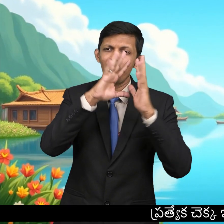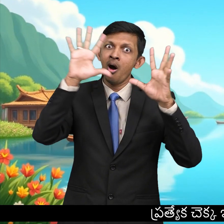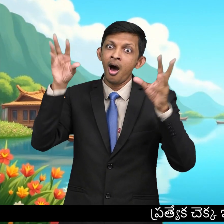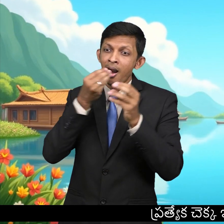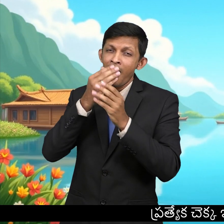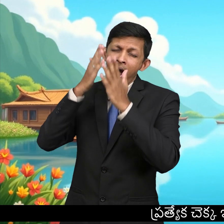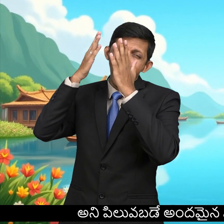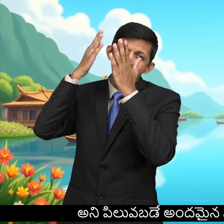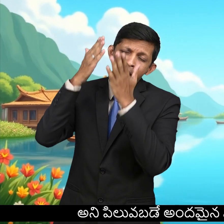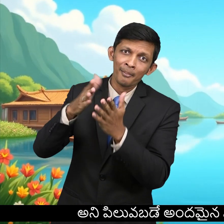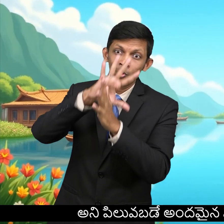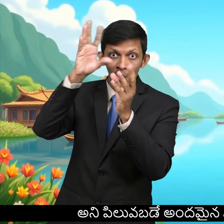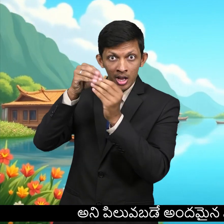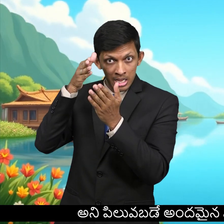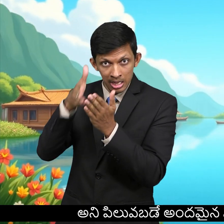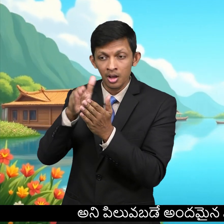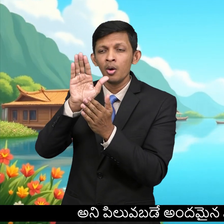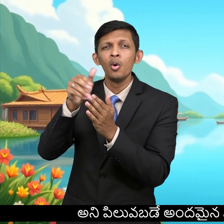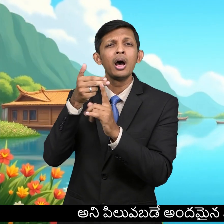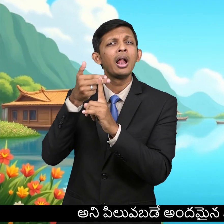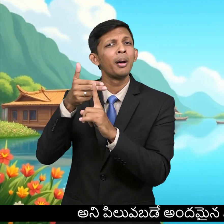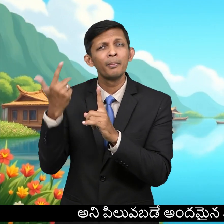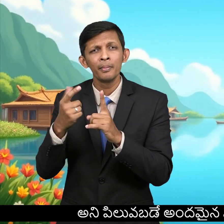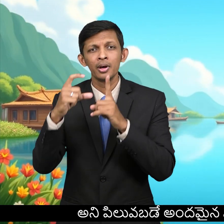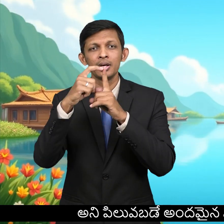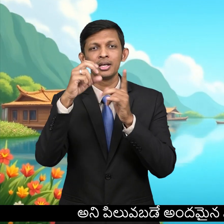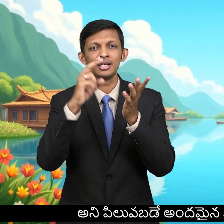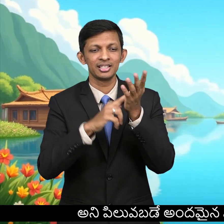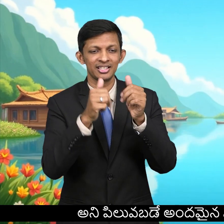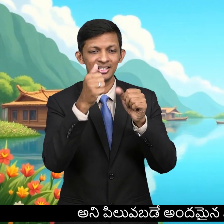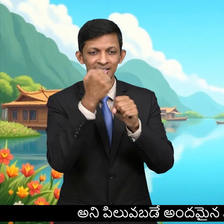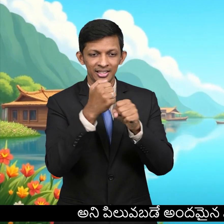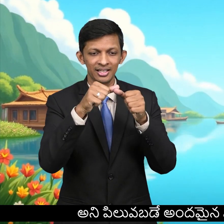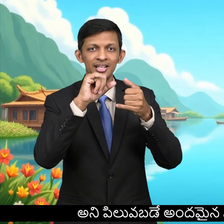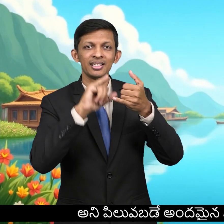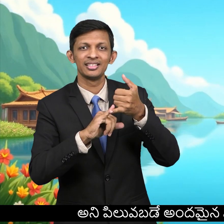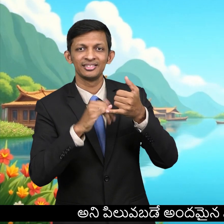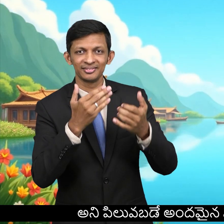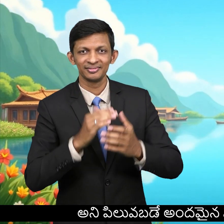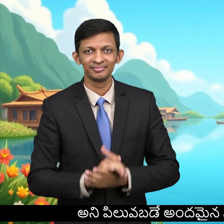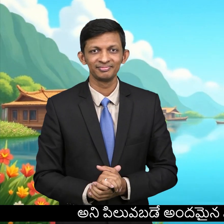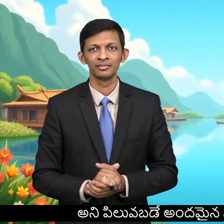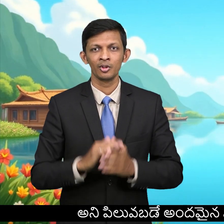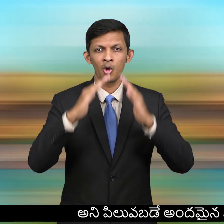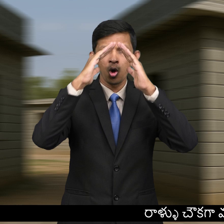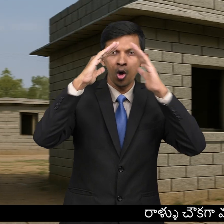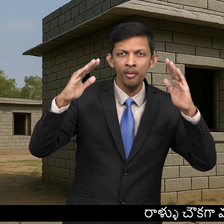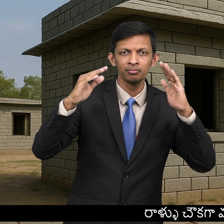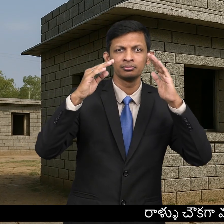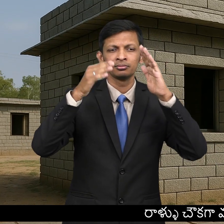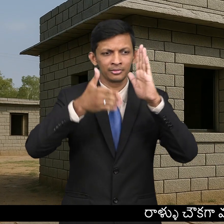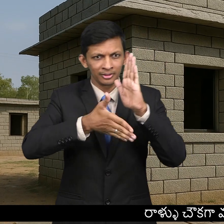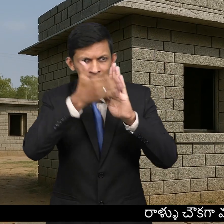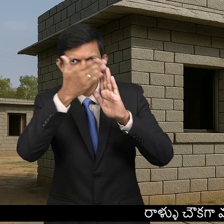అయిన డోంగాస్ అని పిలువబడే అందమైన హౌస్ బోట్లలో కూడా నివసిస్తున్నారు.